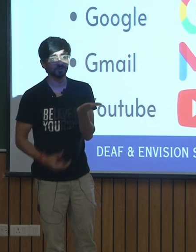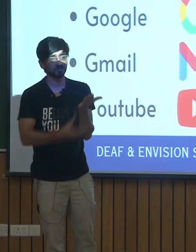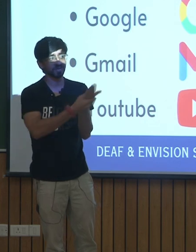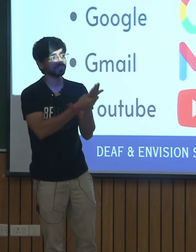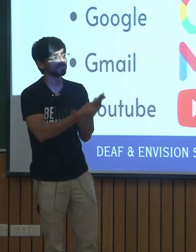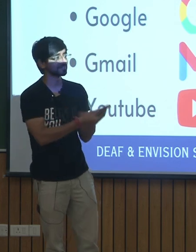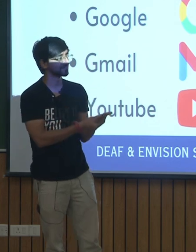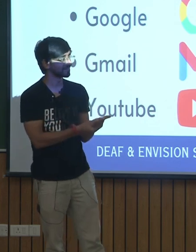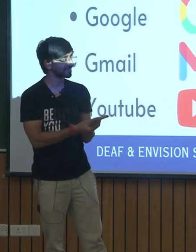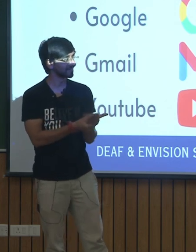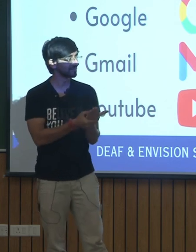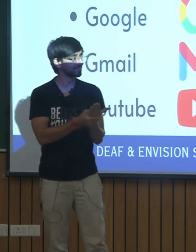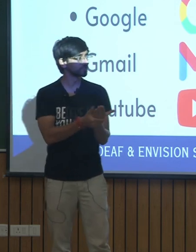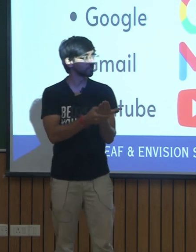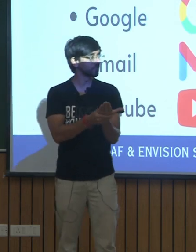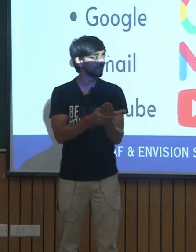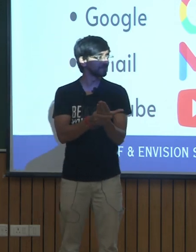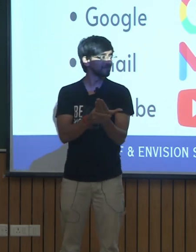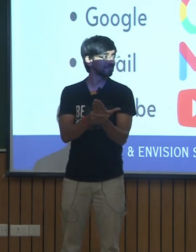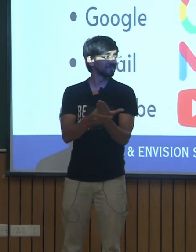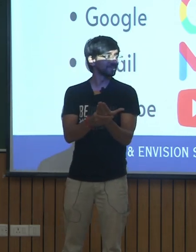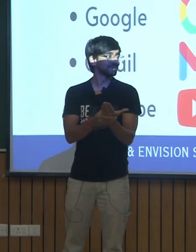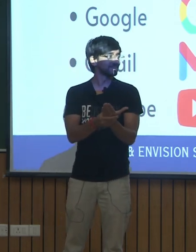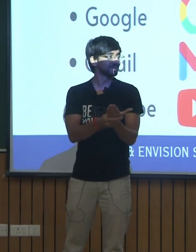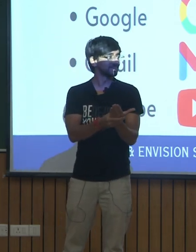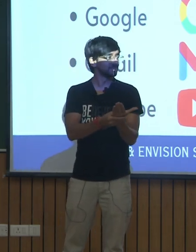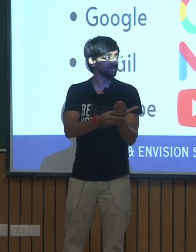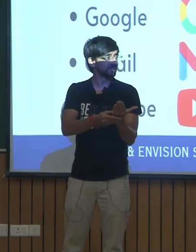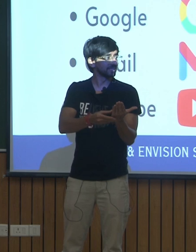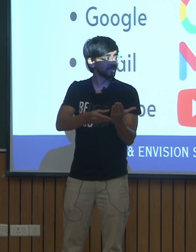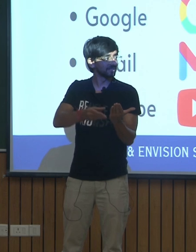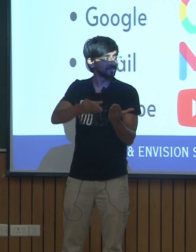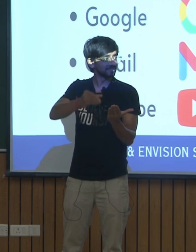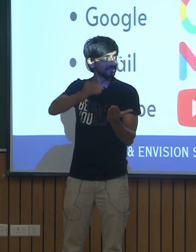We hold phone like this, scroll, now take like this.